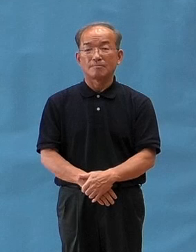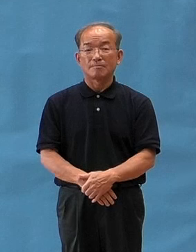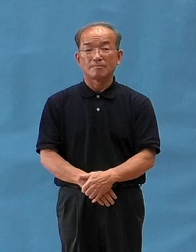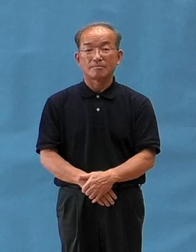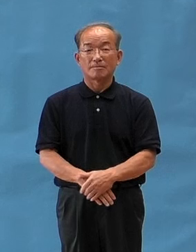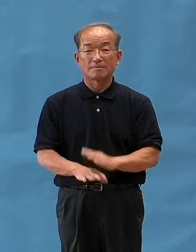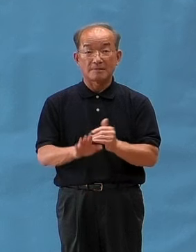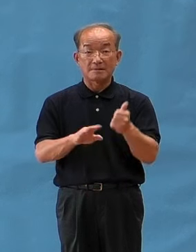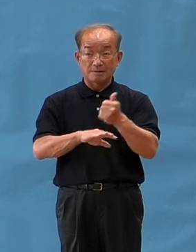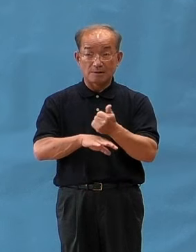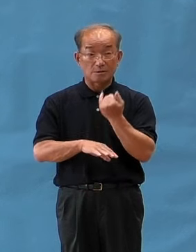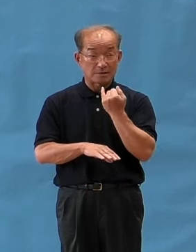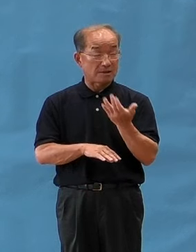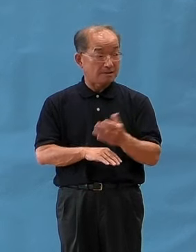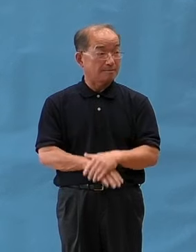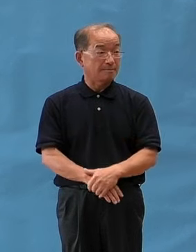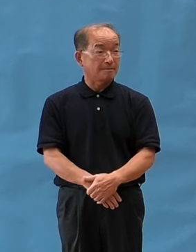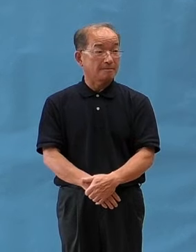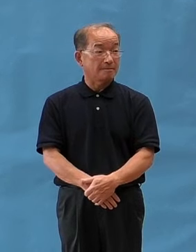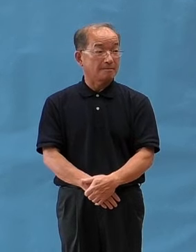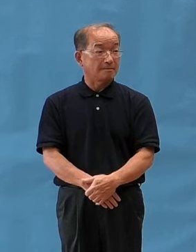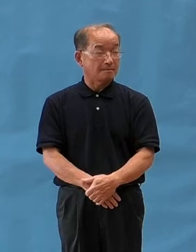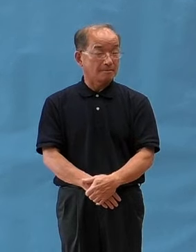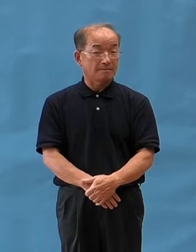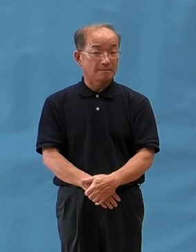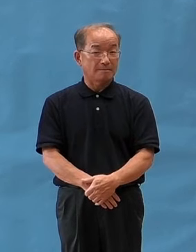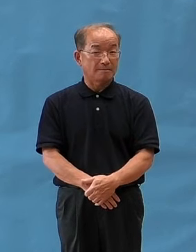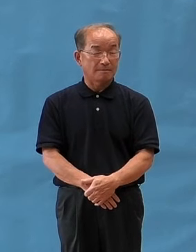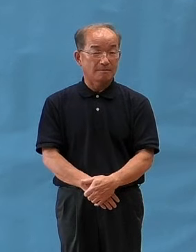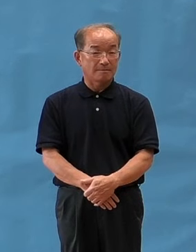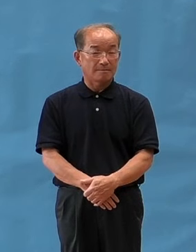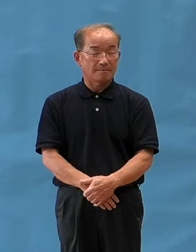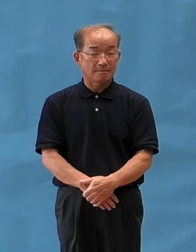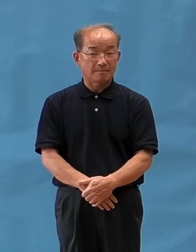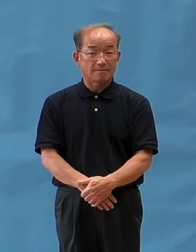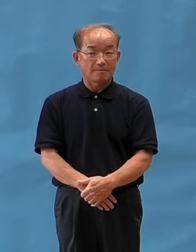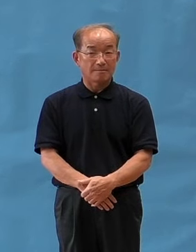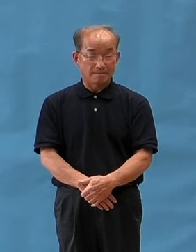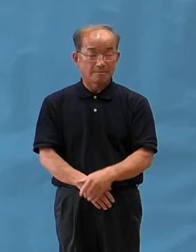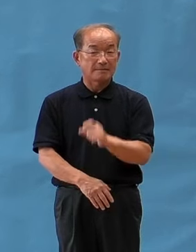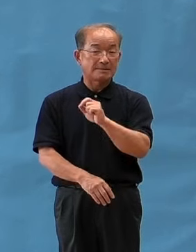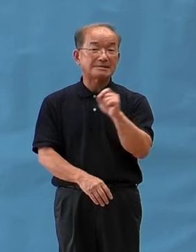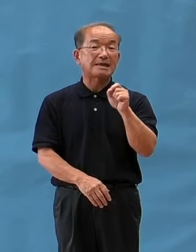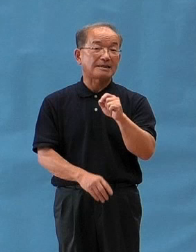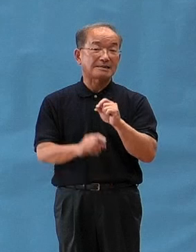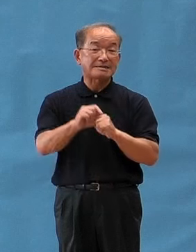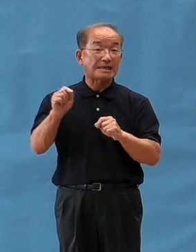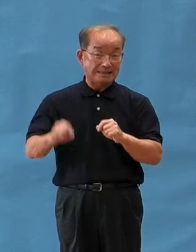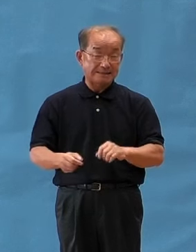知事よろしいですか。 はい、 それでは以上で